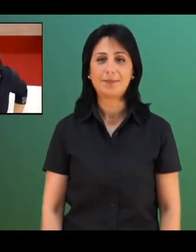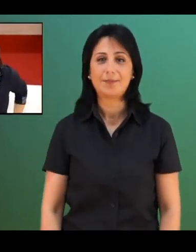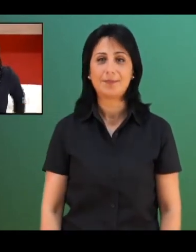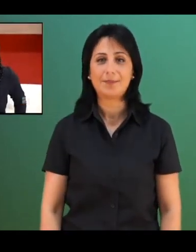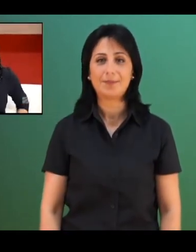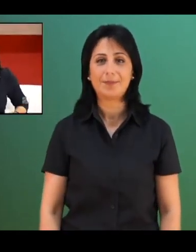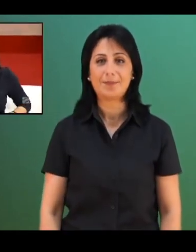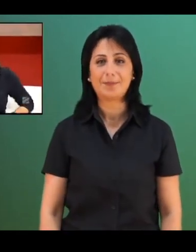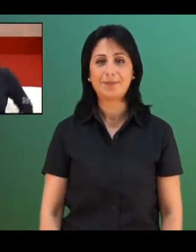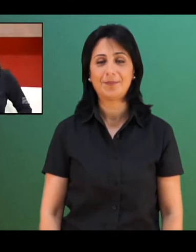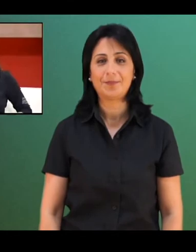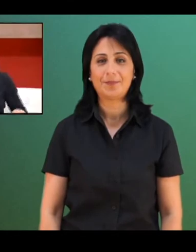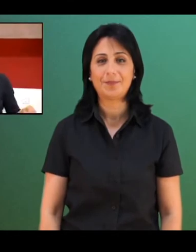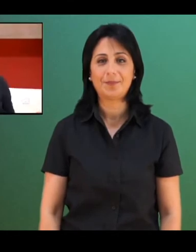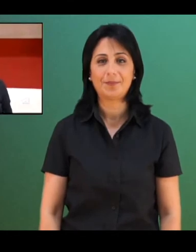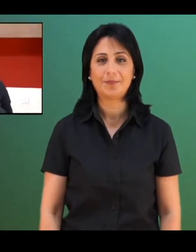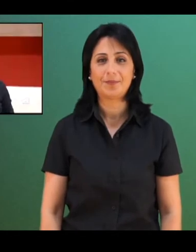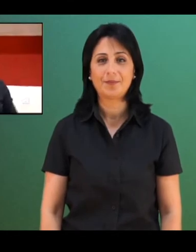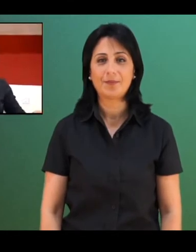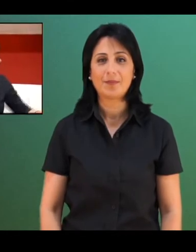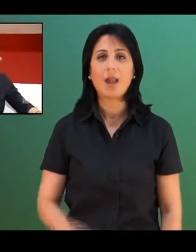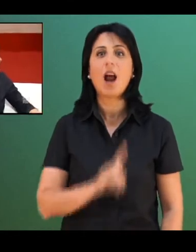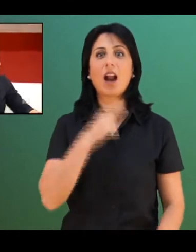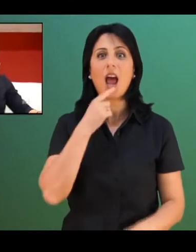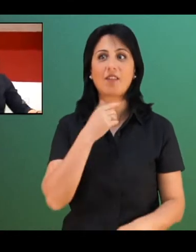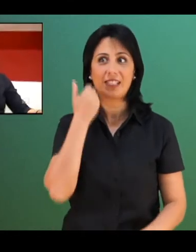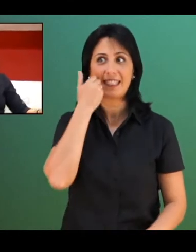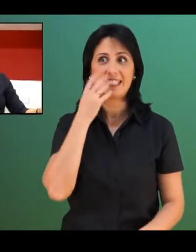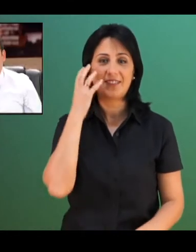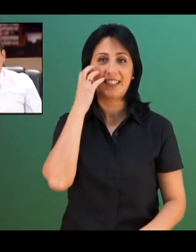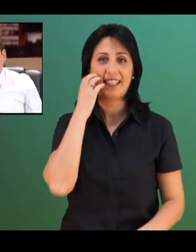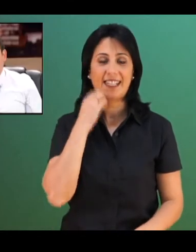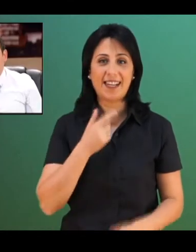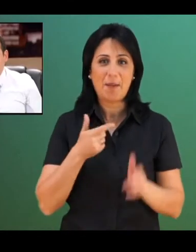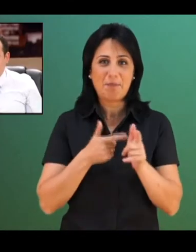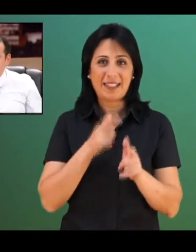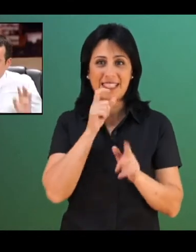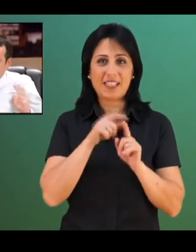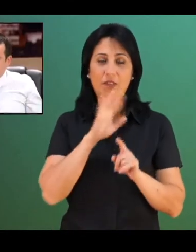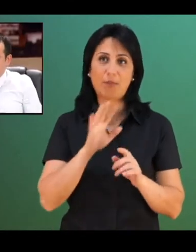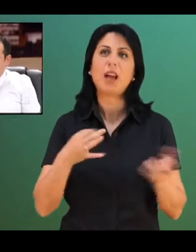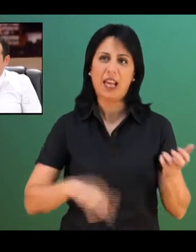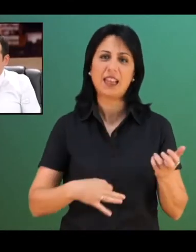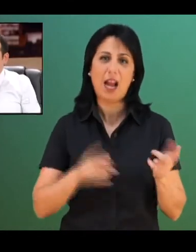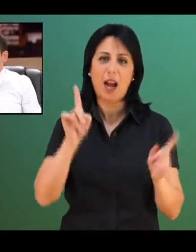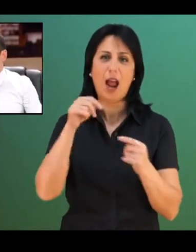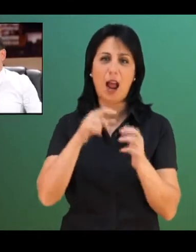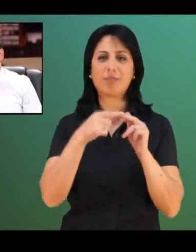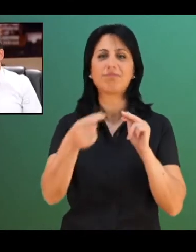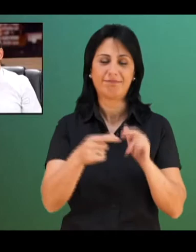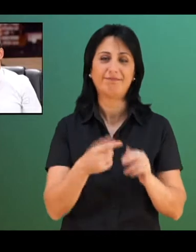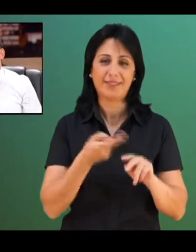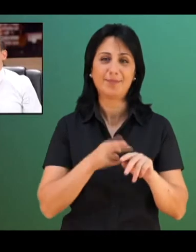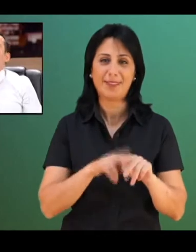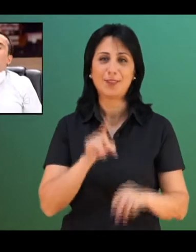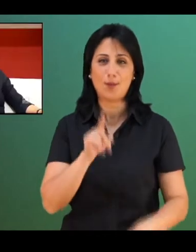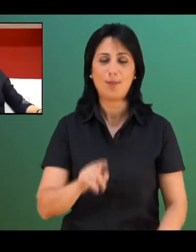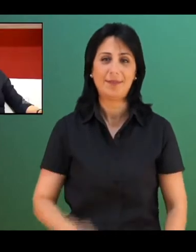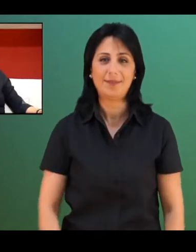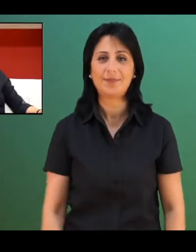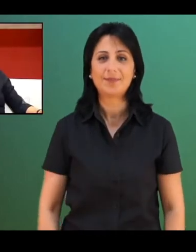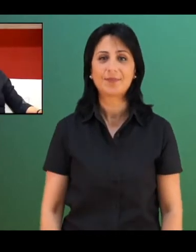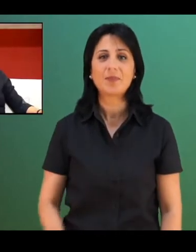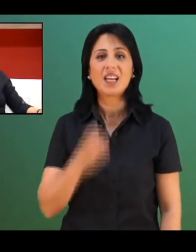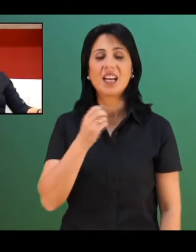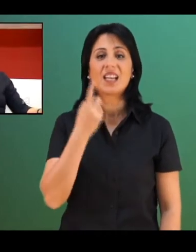სიცხვილის გადა გიტარისტი იქნება გიტარისტიო ხო ნუ გასაგებია კიდე რა არის ისე ერთი ვიდეო ჩაგვივარდა ჩვენ ხელს ვაიმე არაფერი